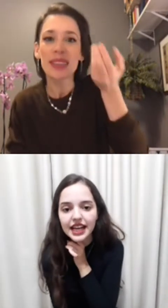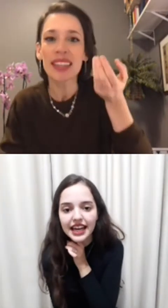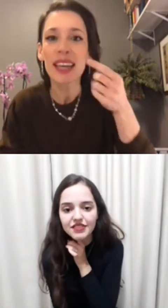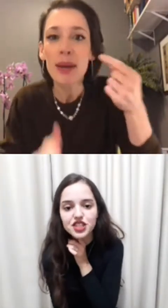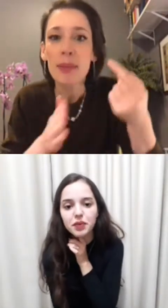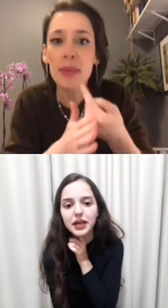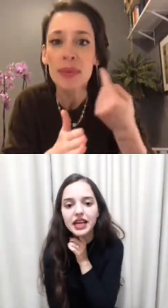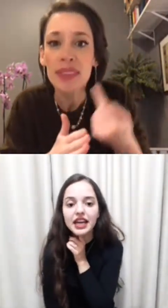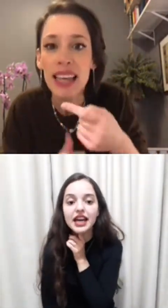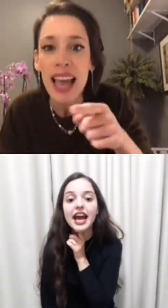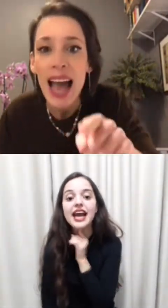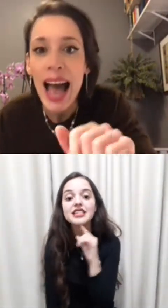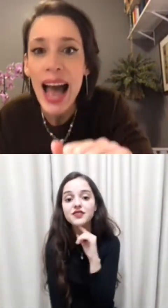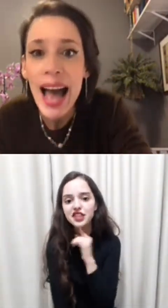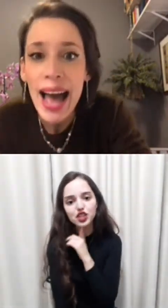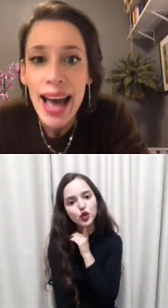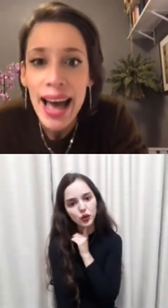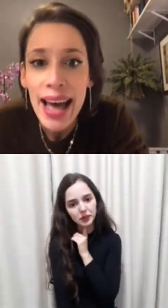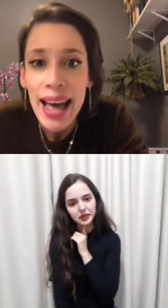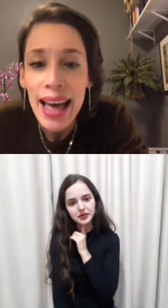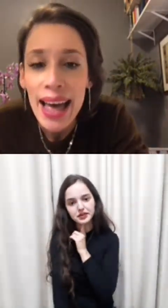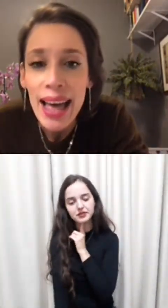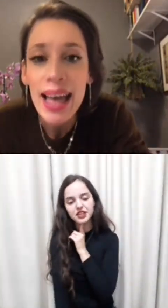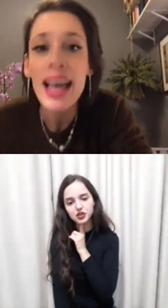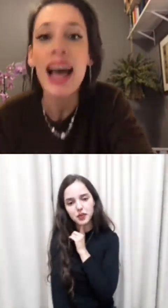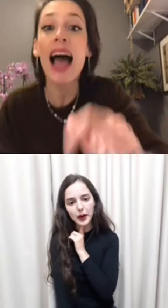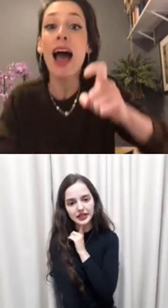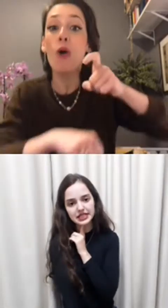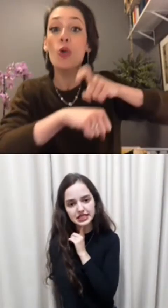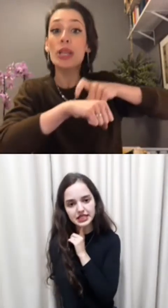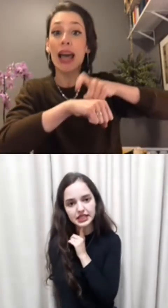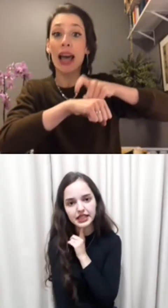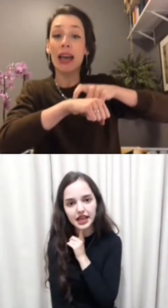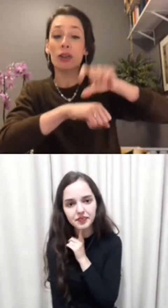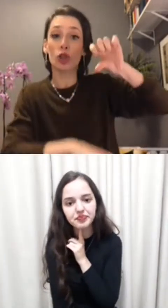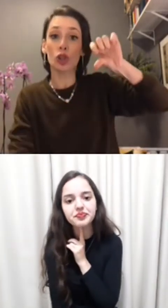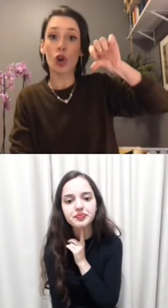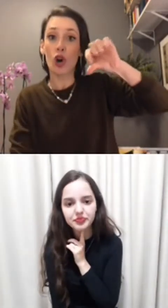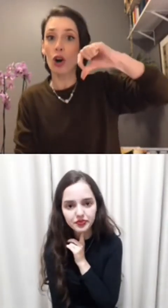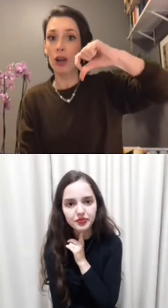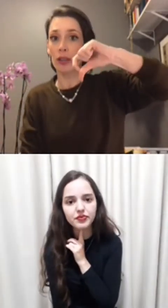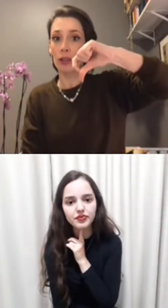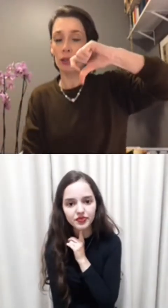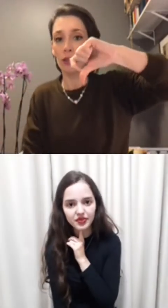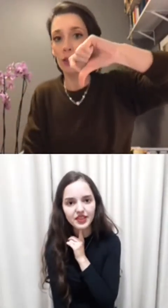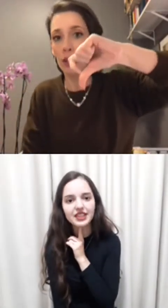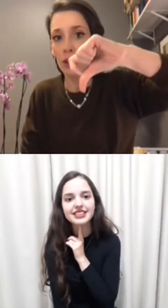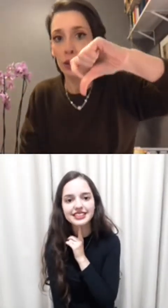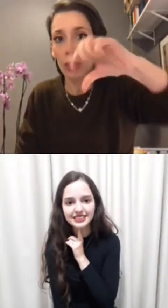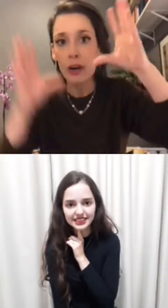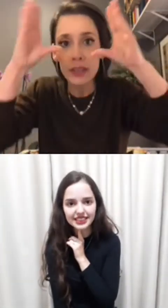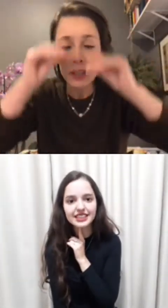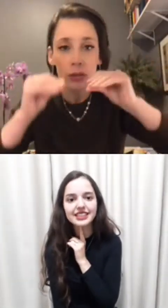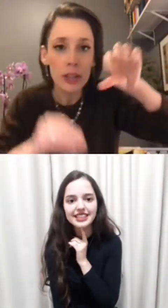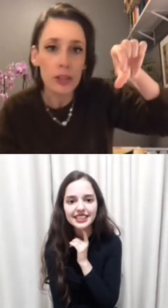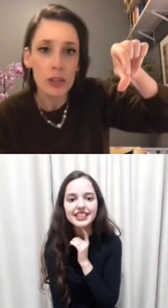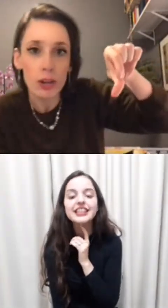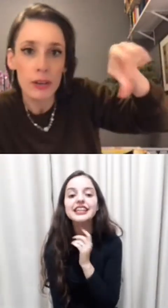da live de amanhã. É às 21 horas. Ó,